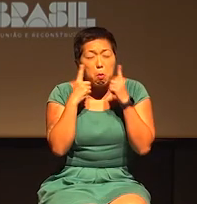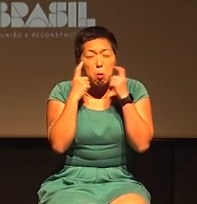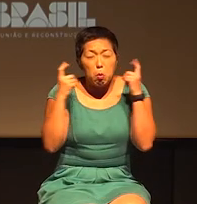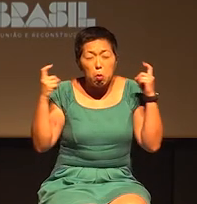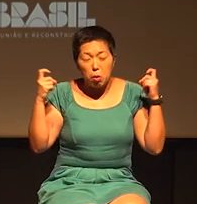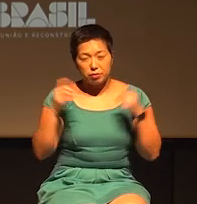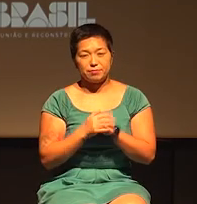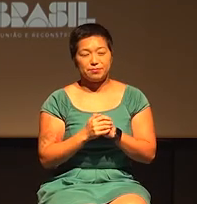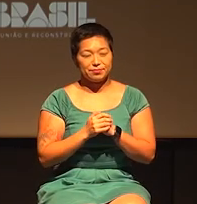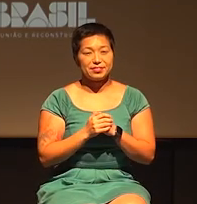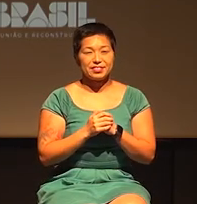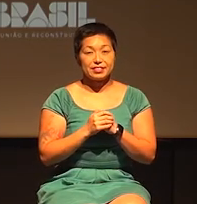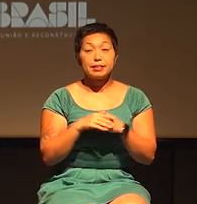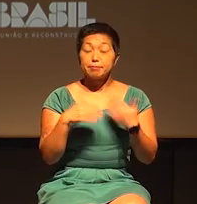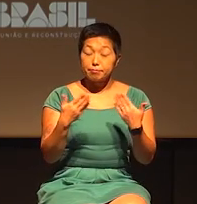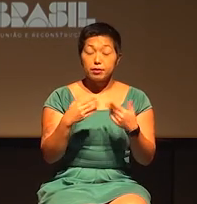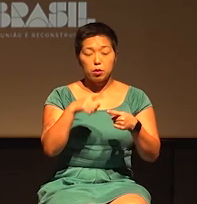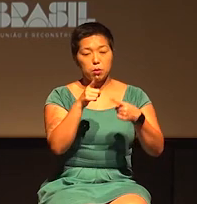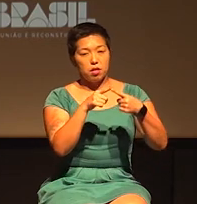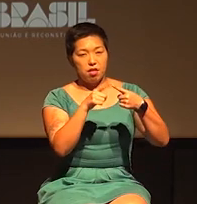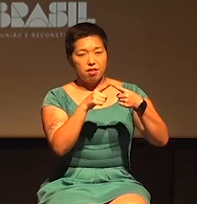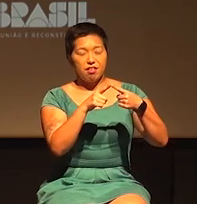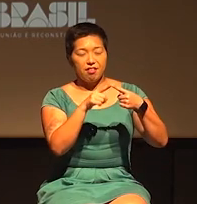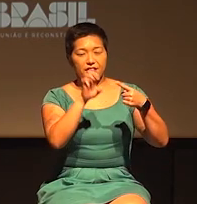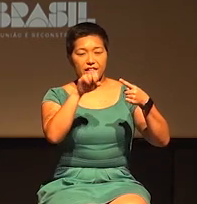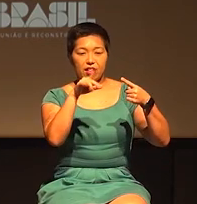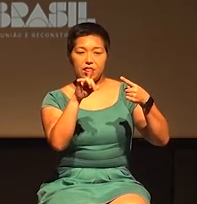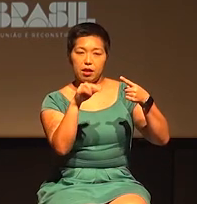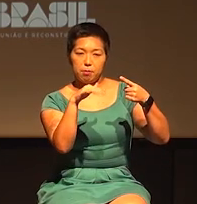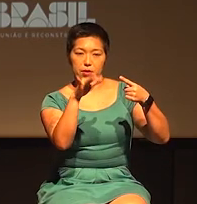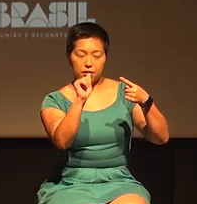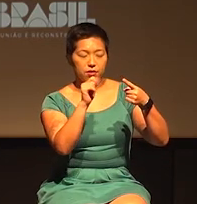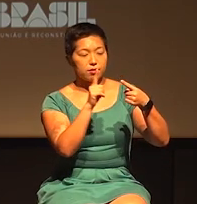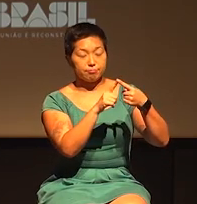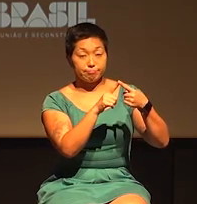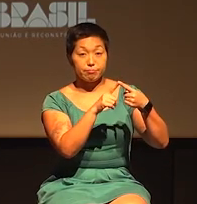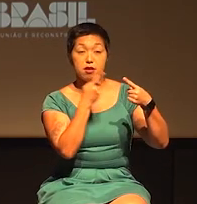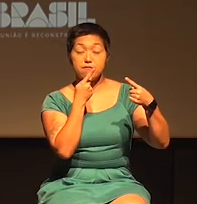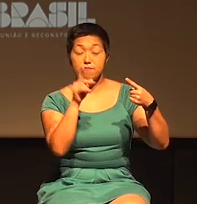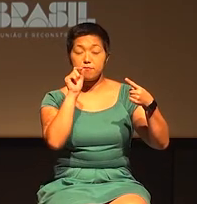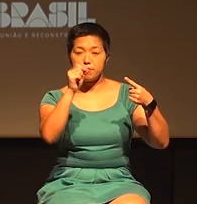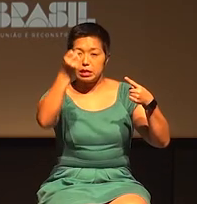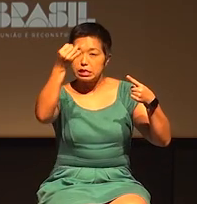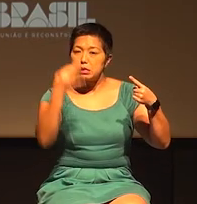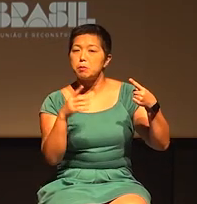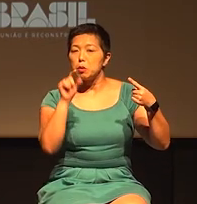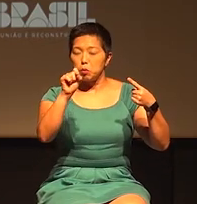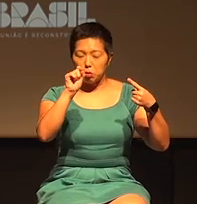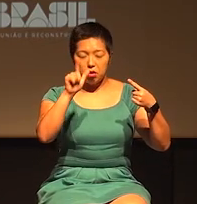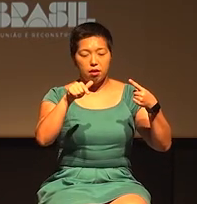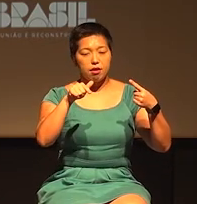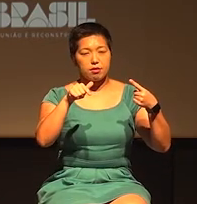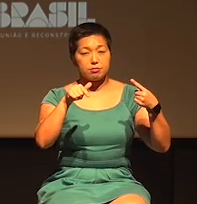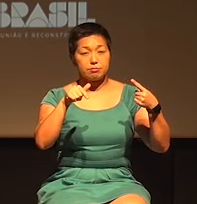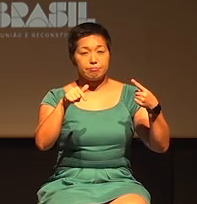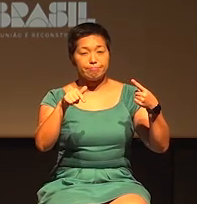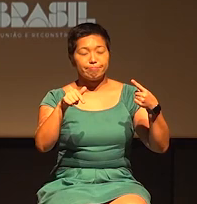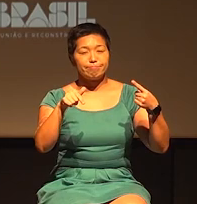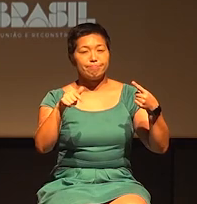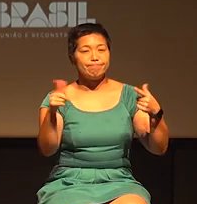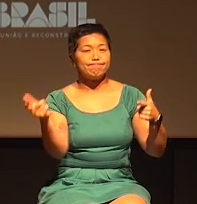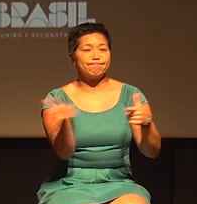ela ele F ele então a endêmica né que são o que ele dizia que são as crises eh